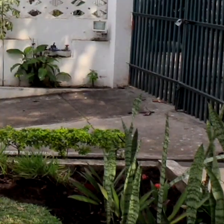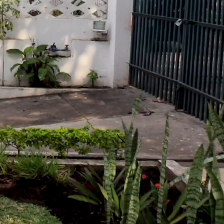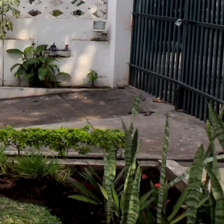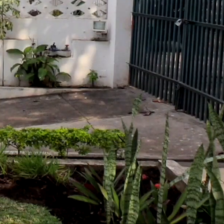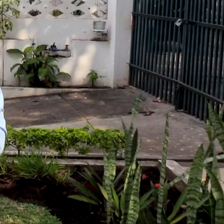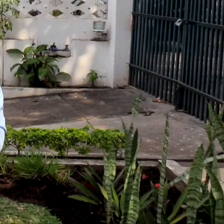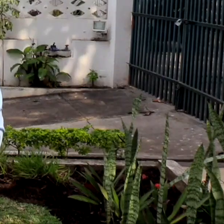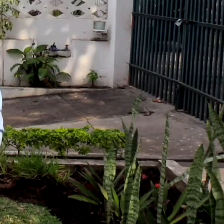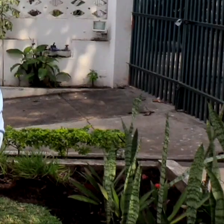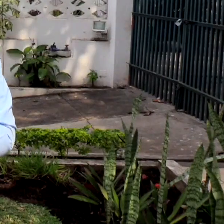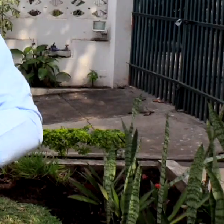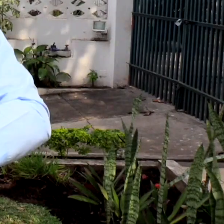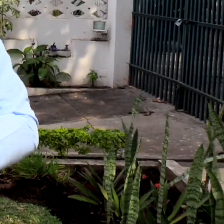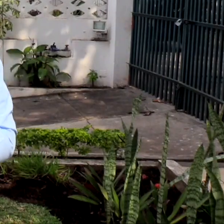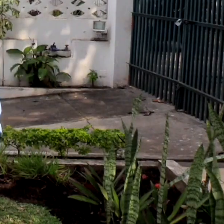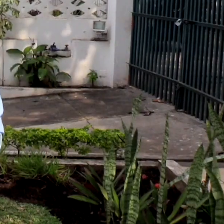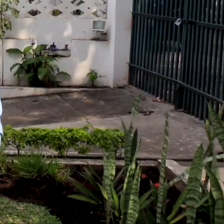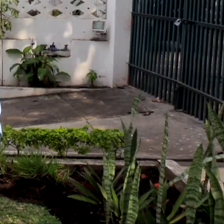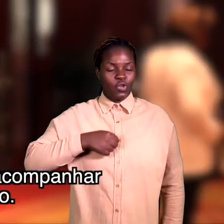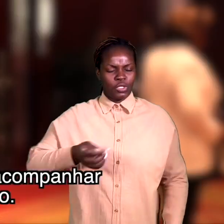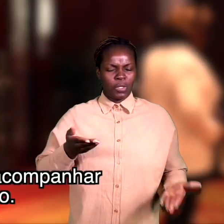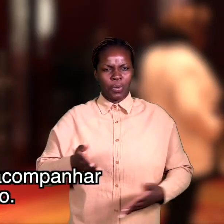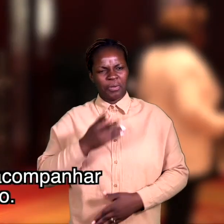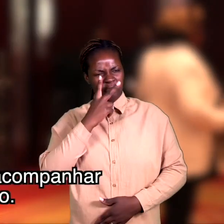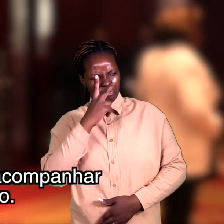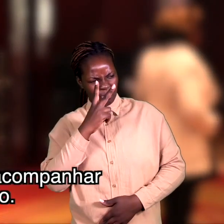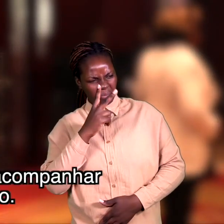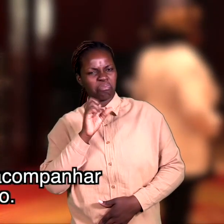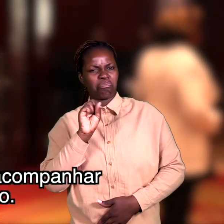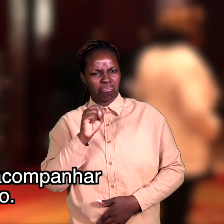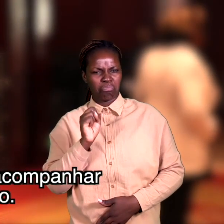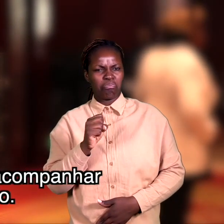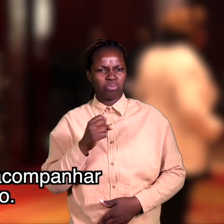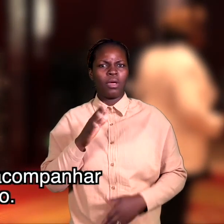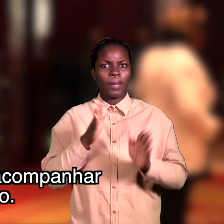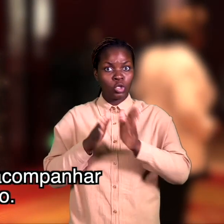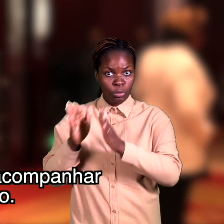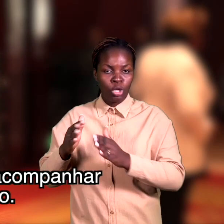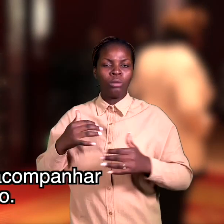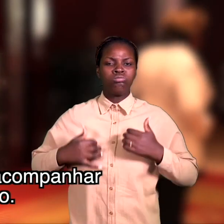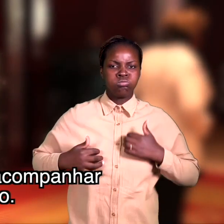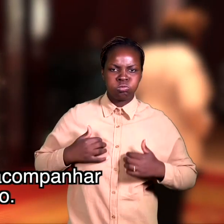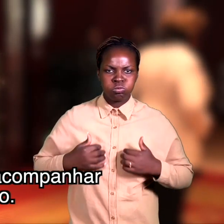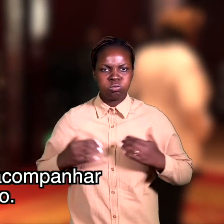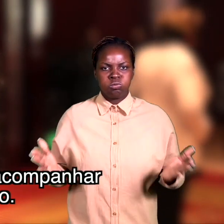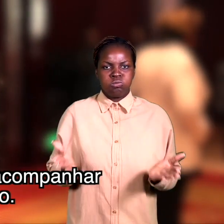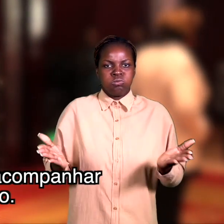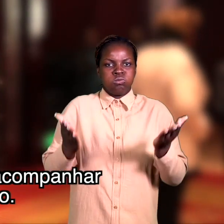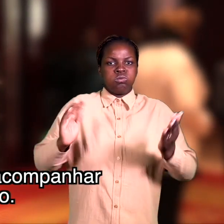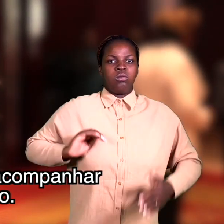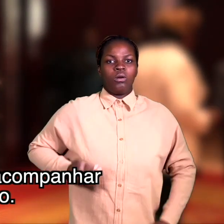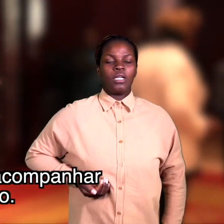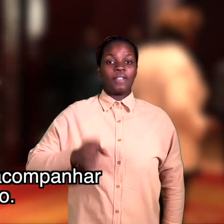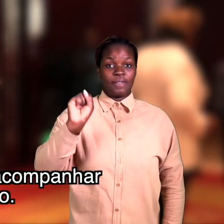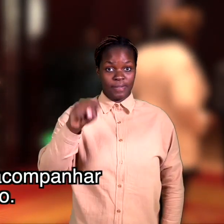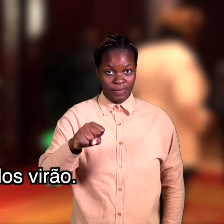geral e das mulheres com deficiência em particular. Penso, pelo que nós temos estado a acompanhar, há uma preocupação